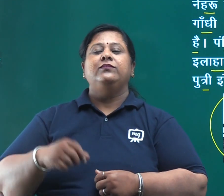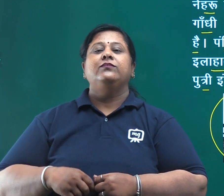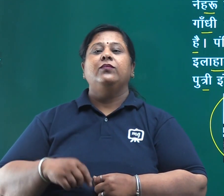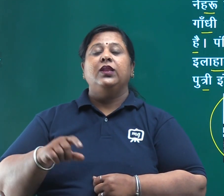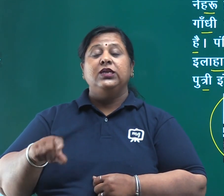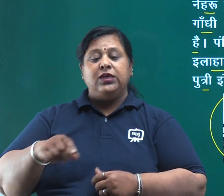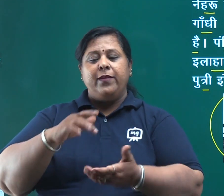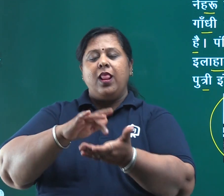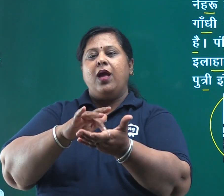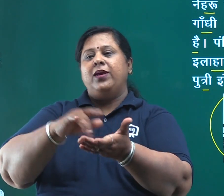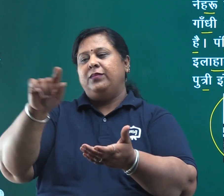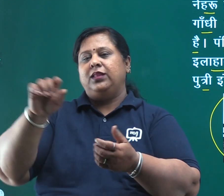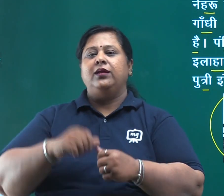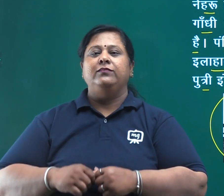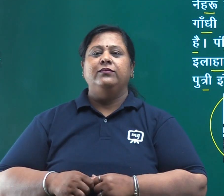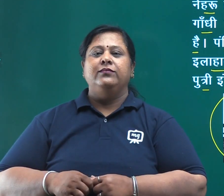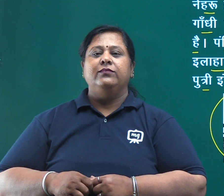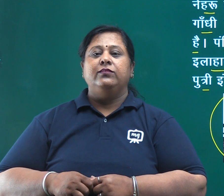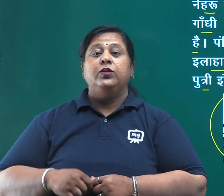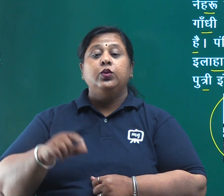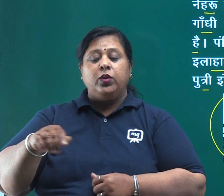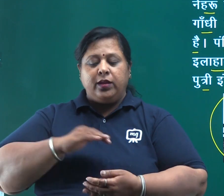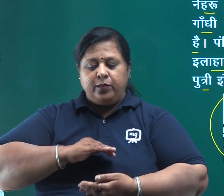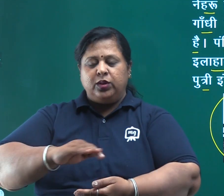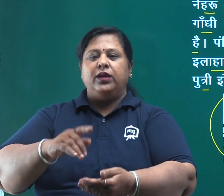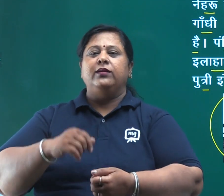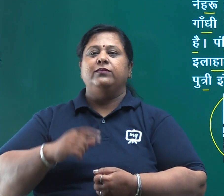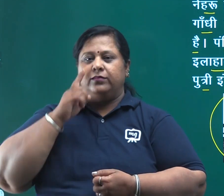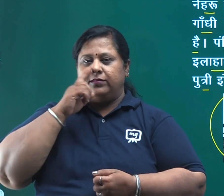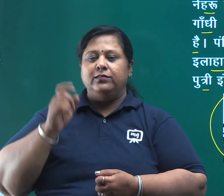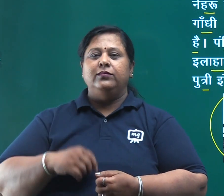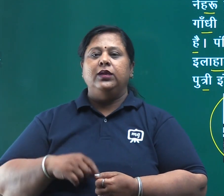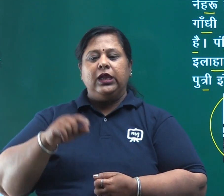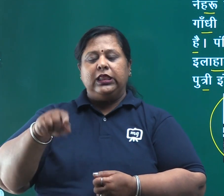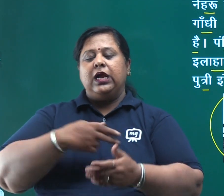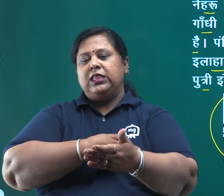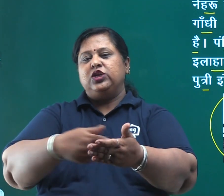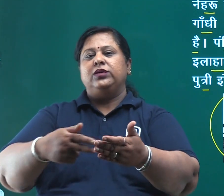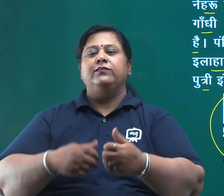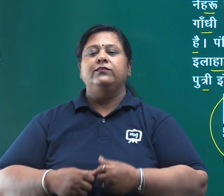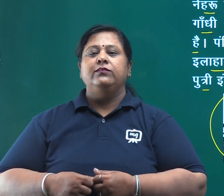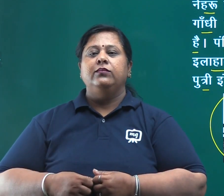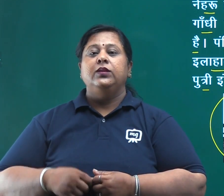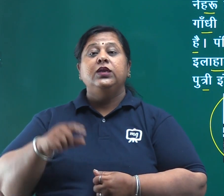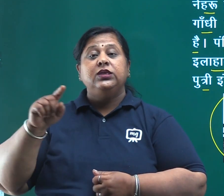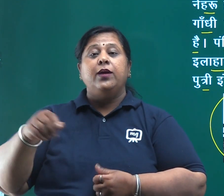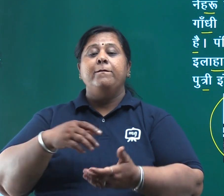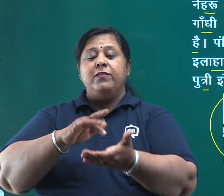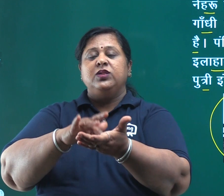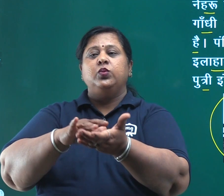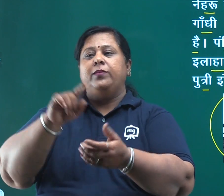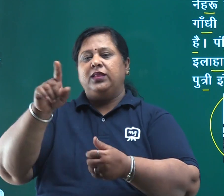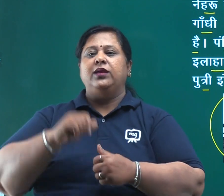जब इलाहाबाद में थे और इनकी पुत्री इंदिरा गांधी जी जब मसूरी में